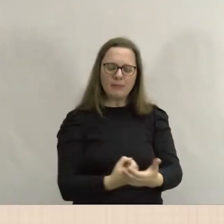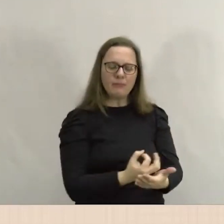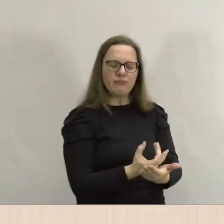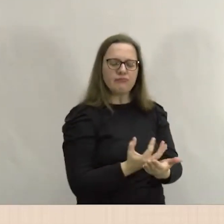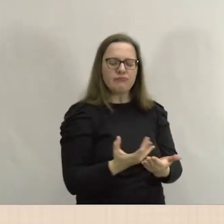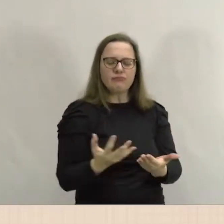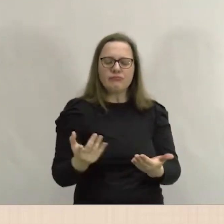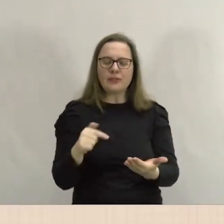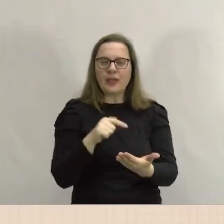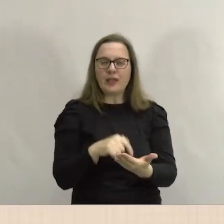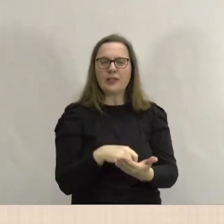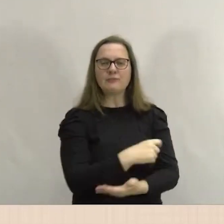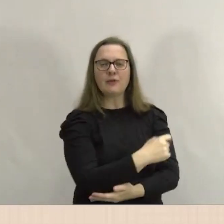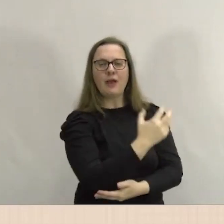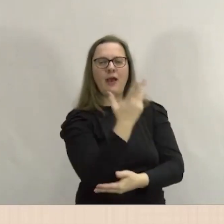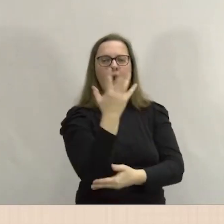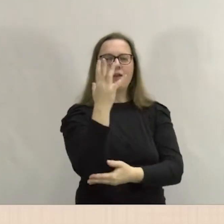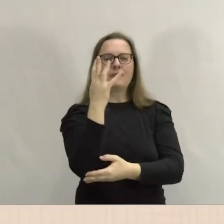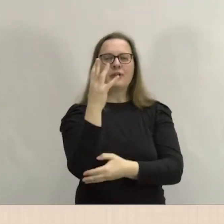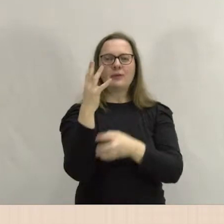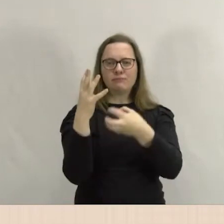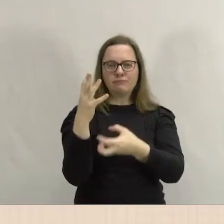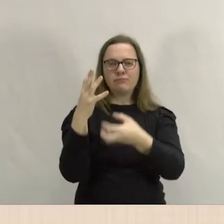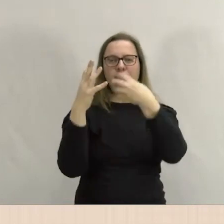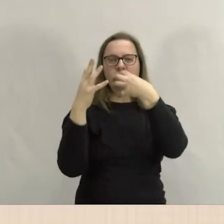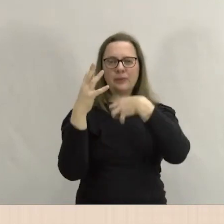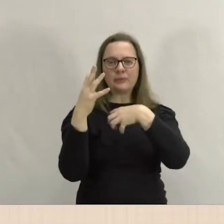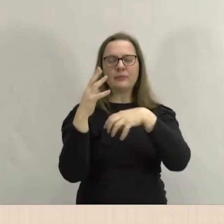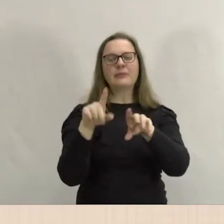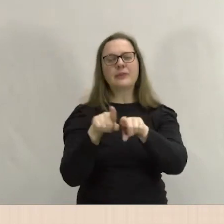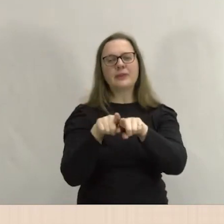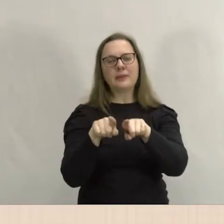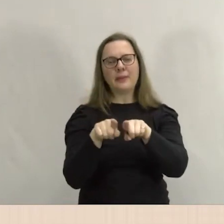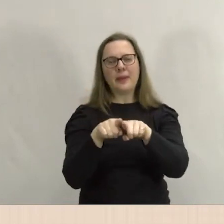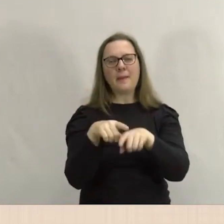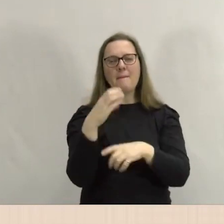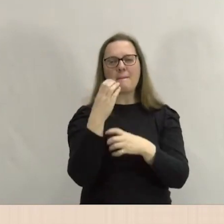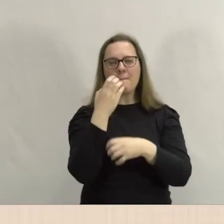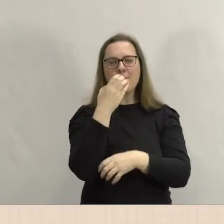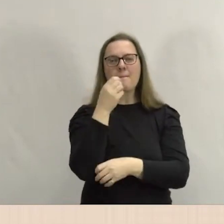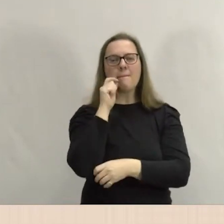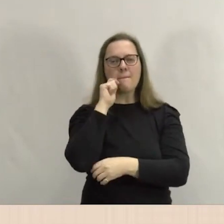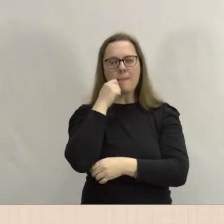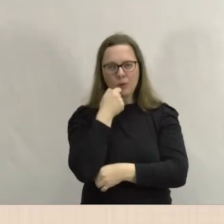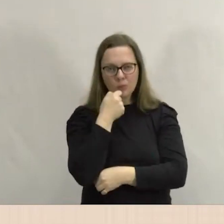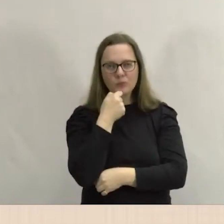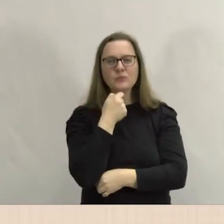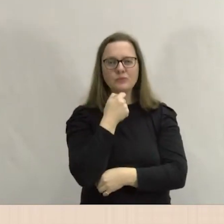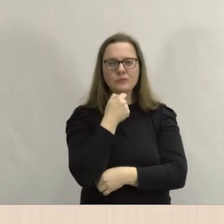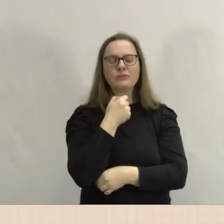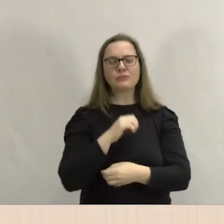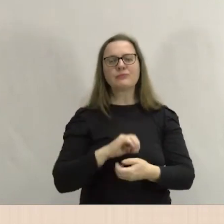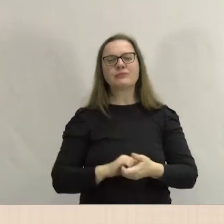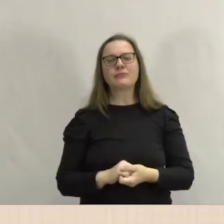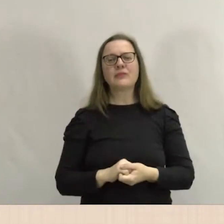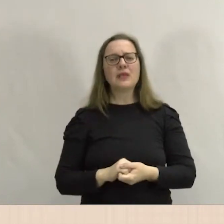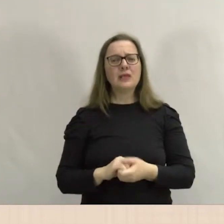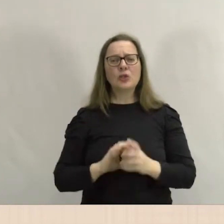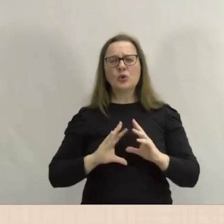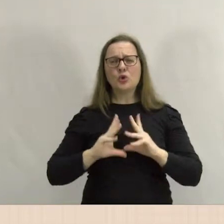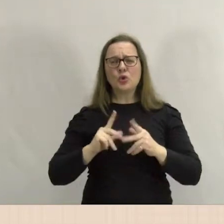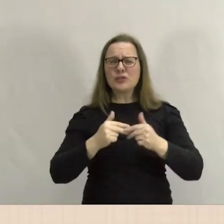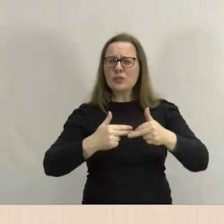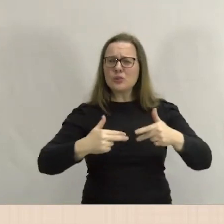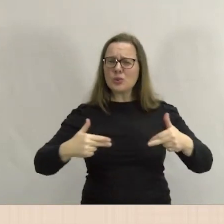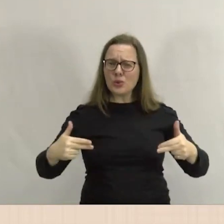Deus manda chuva para dar pão para quem come. Tudo, irmãos, tem motivo e é